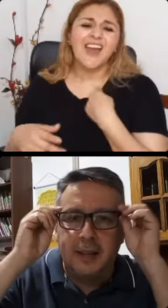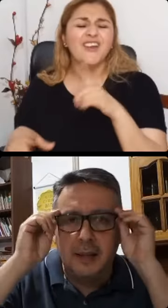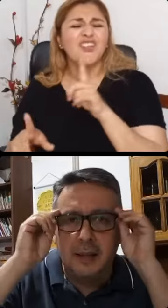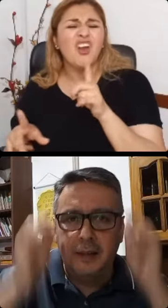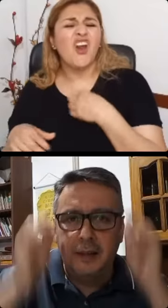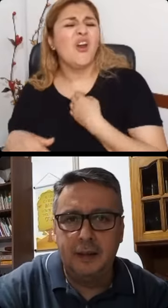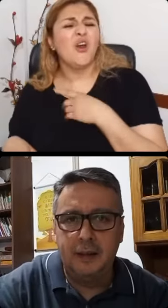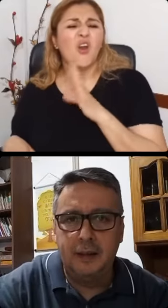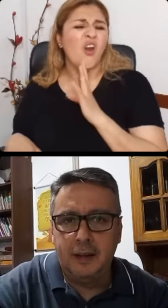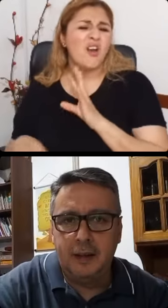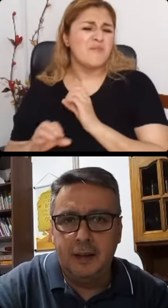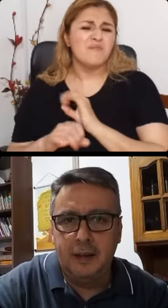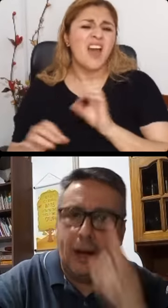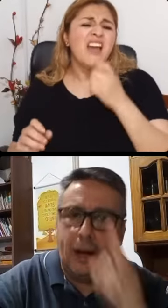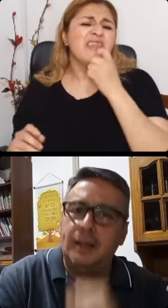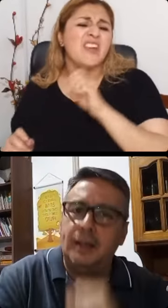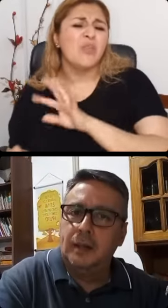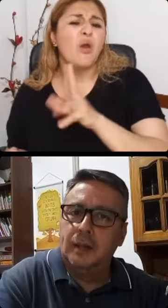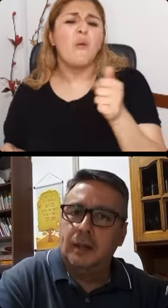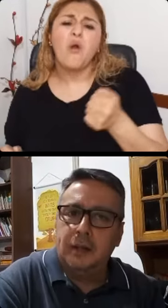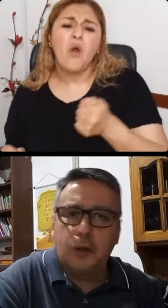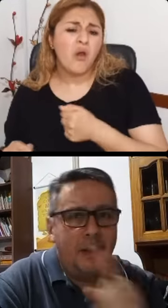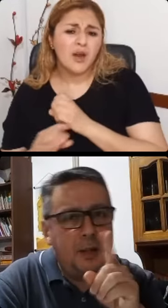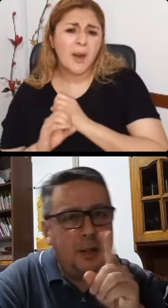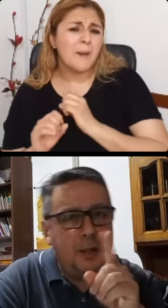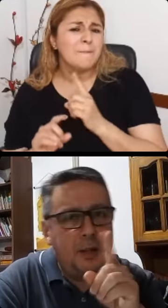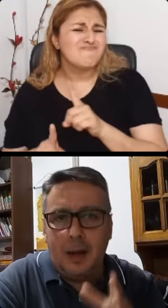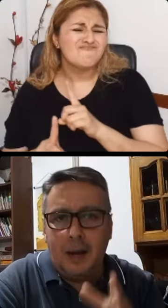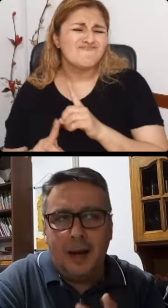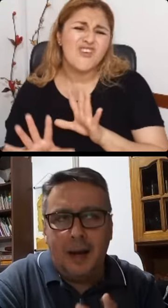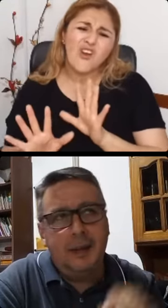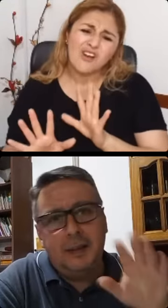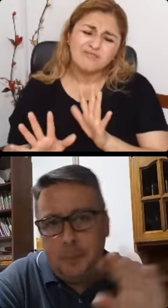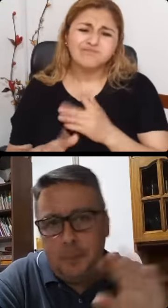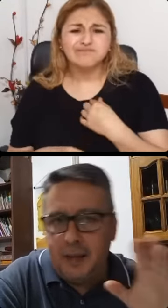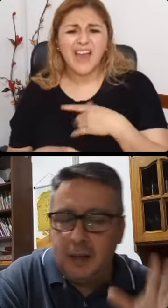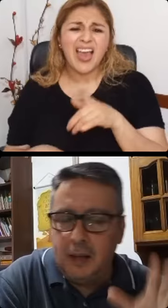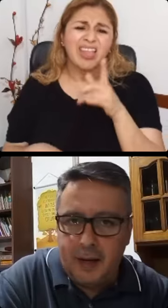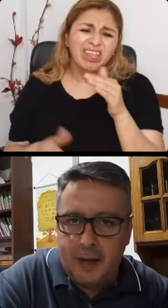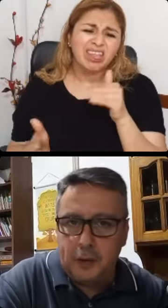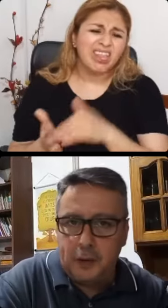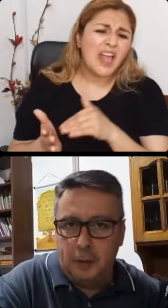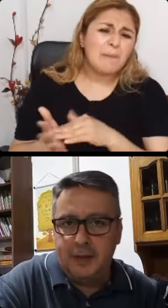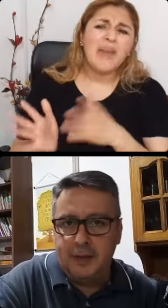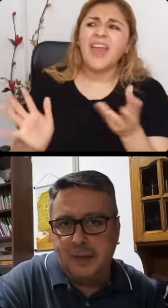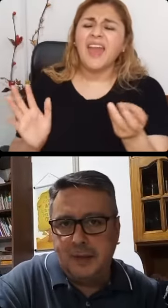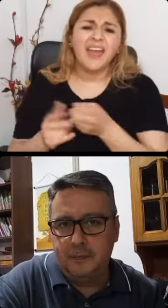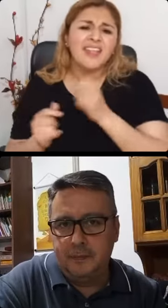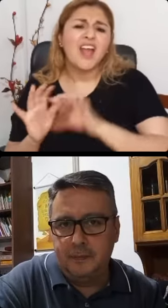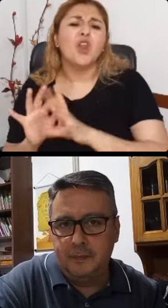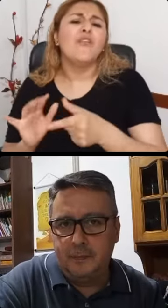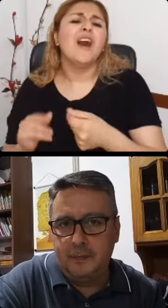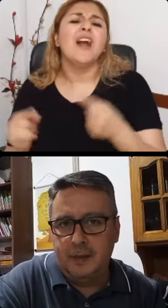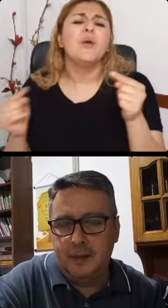lentes y digo ah sí robar está mal depende para qué robes